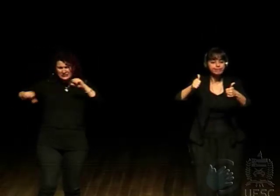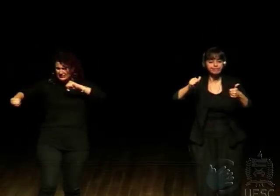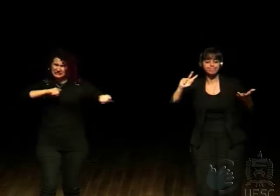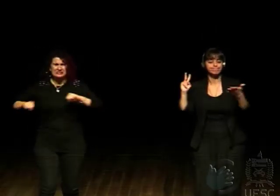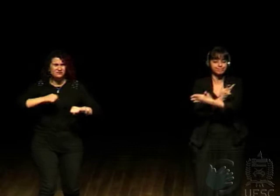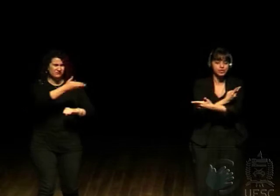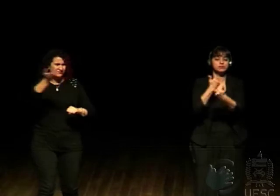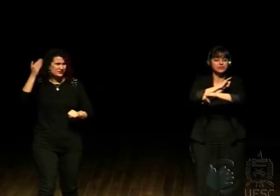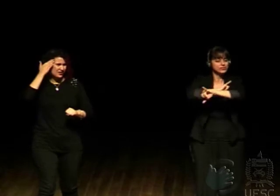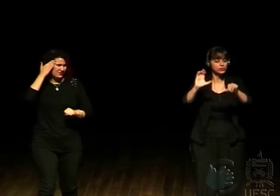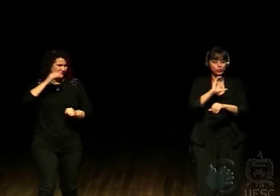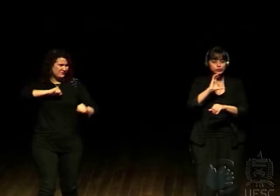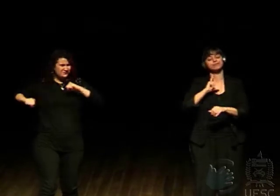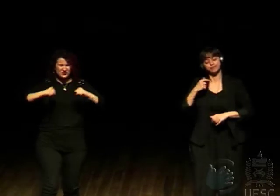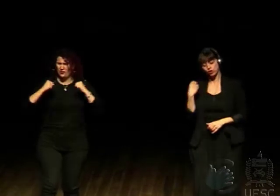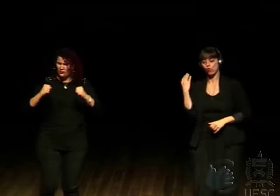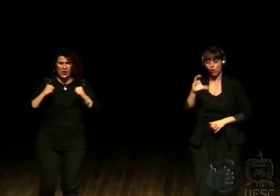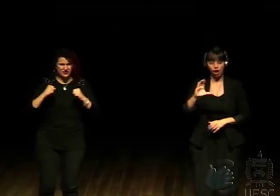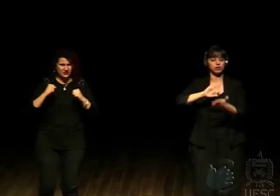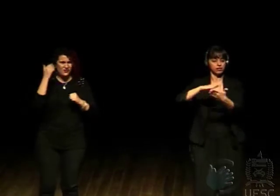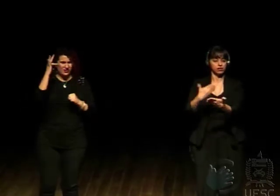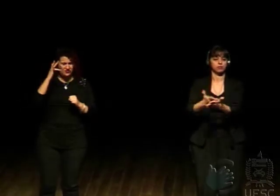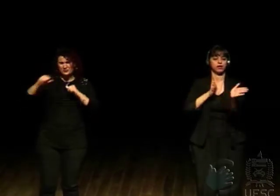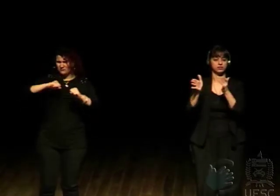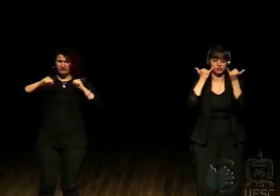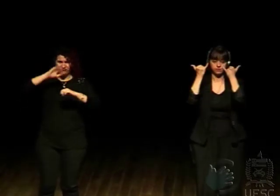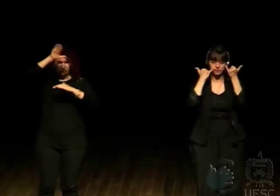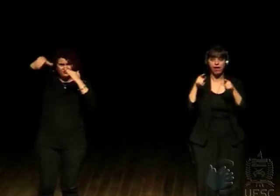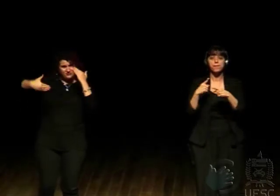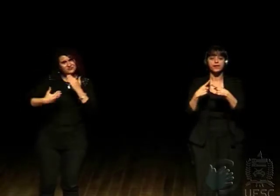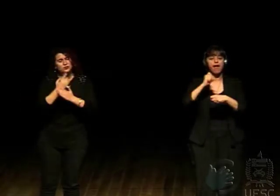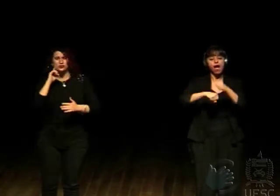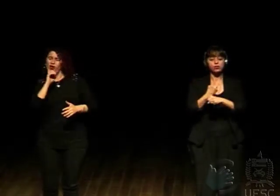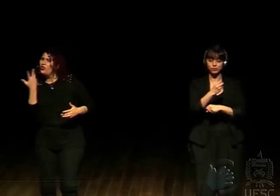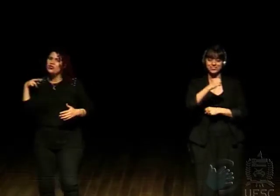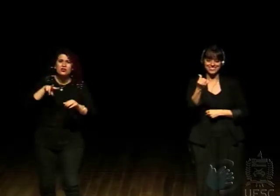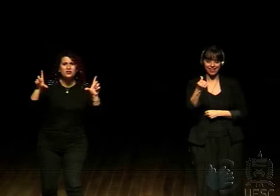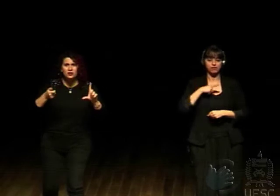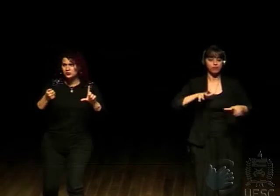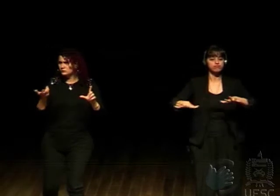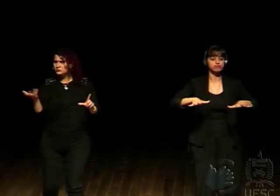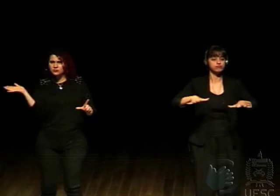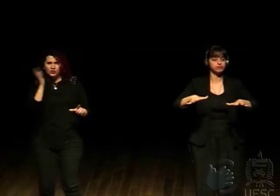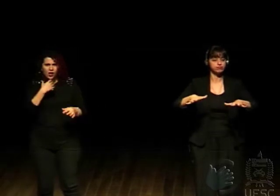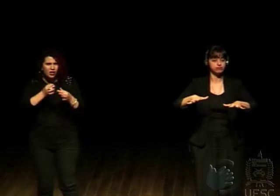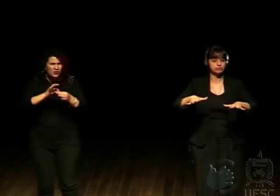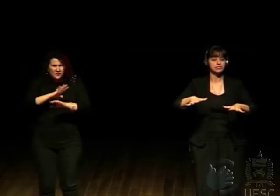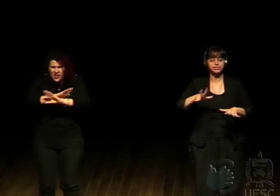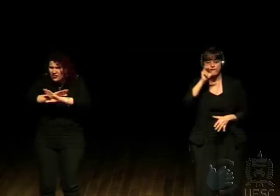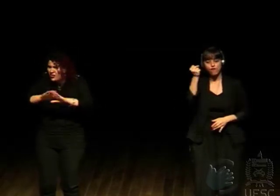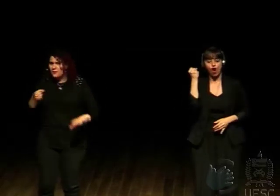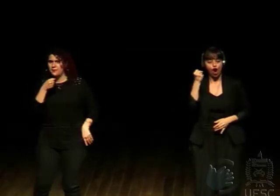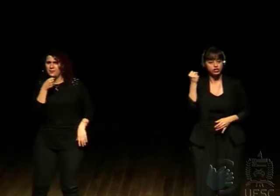El año en que se promulgó esta ley, el 2010, ese mismo año, ustedes saben, hubo un terremoto muy grande en Chile. Y esa noche,